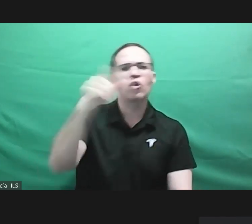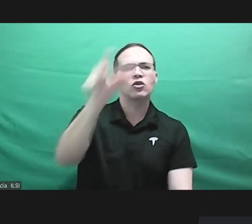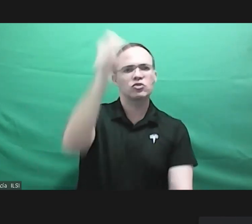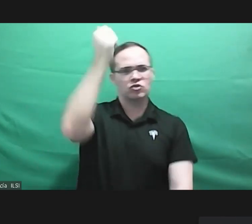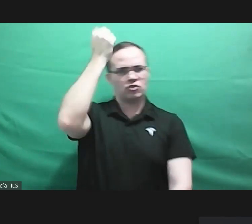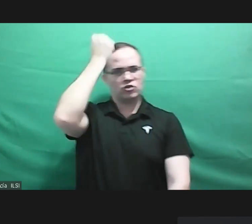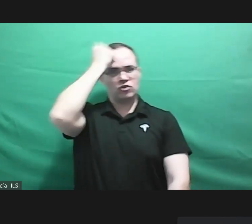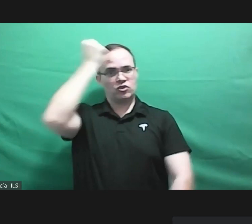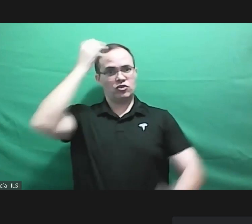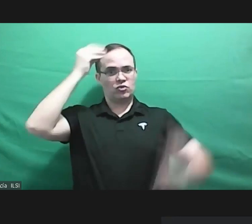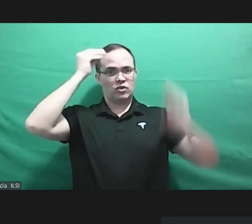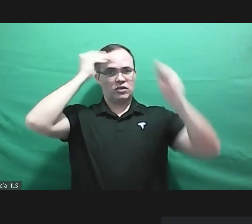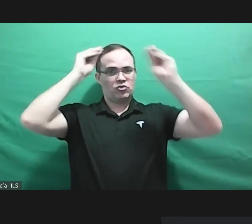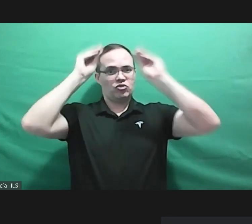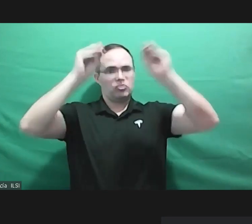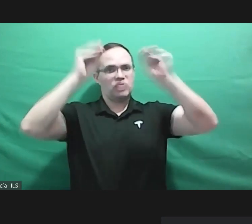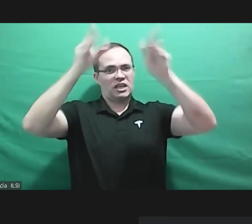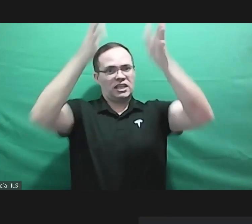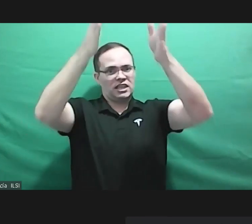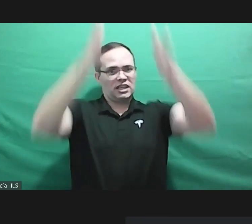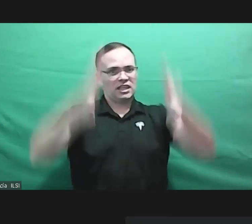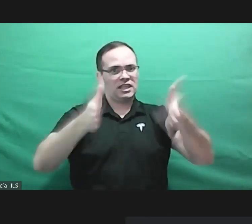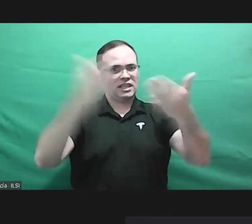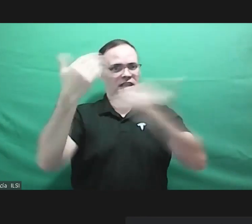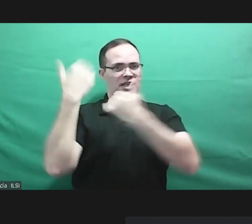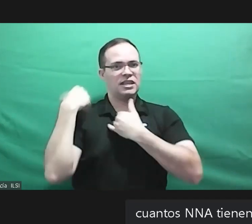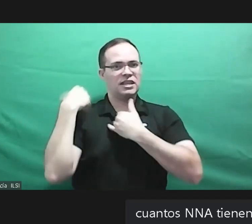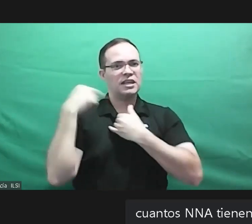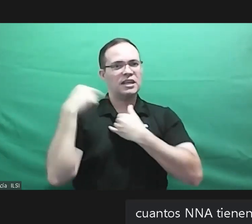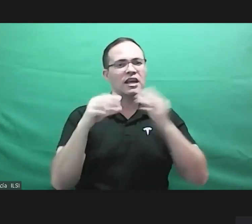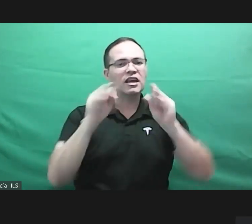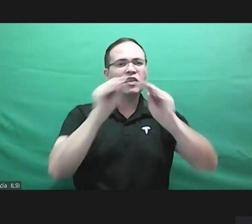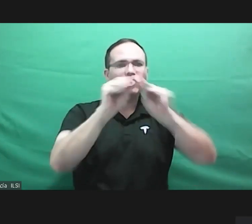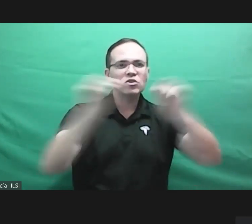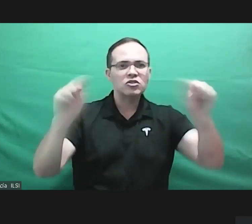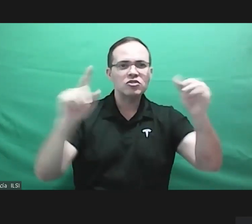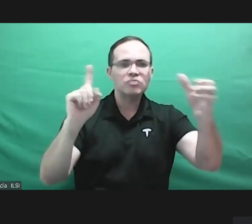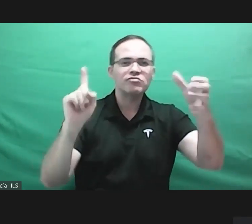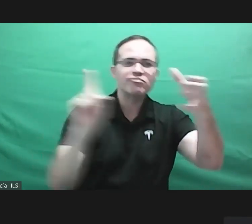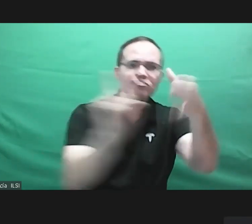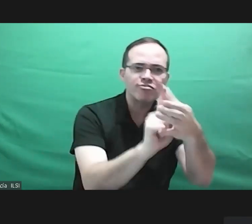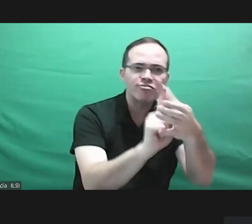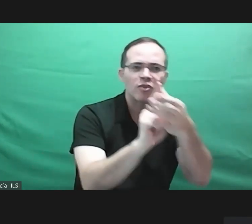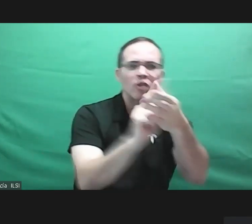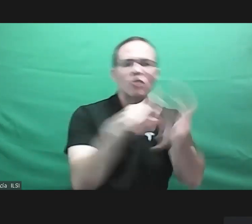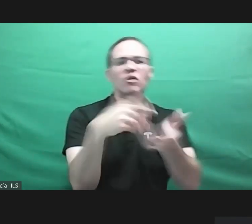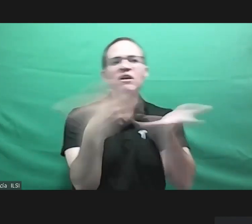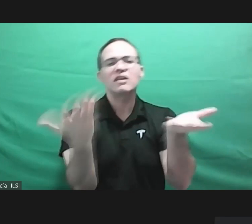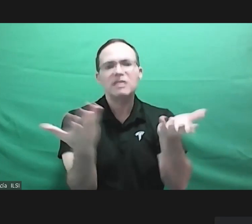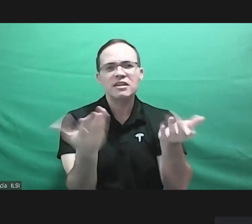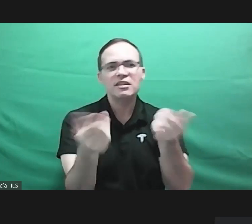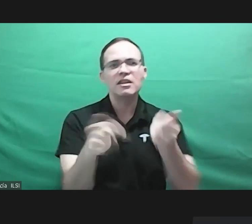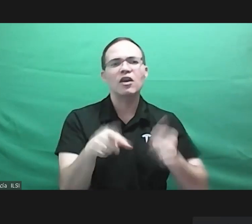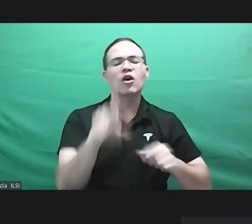educación inclusiva, qué cantidad de denuncias por discriminación en el ámbito educativo por motivos de discapacidad